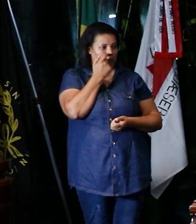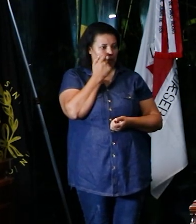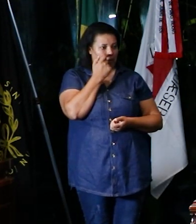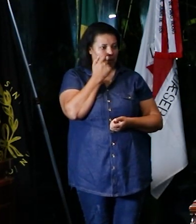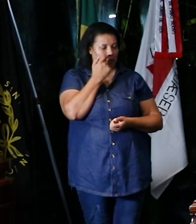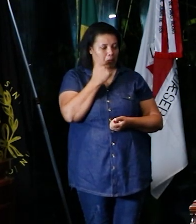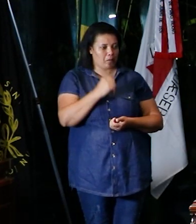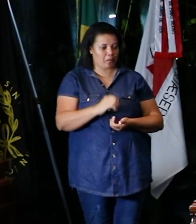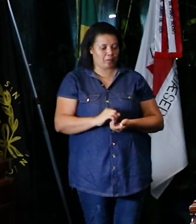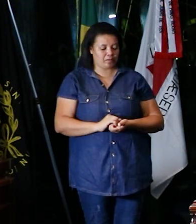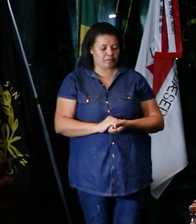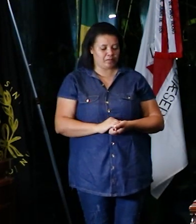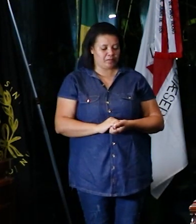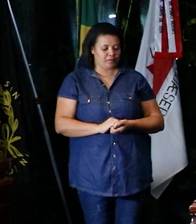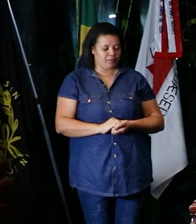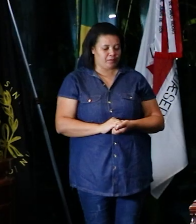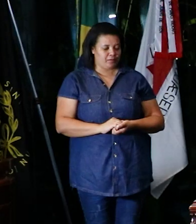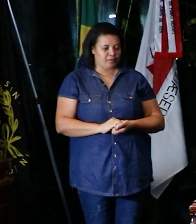Bom,